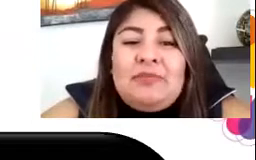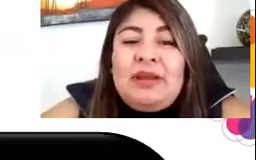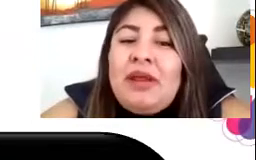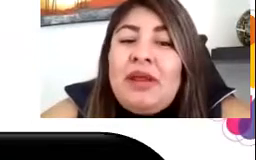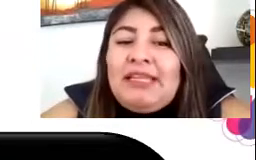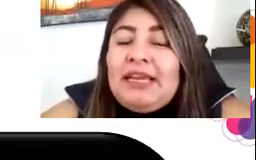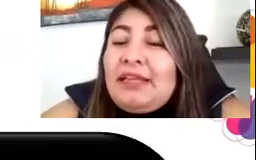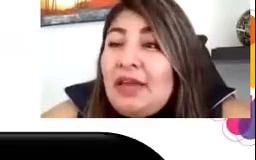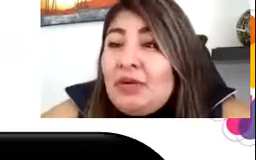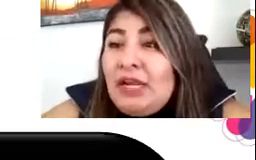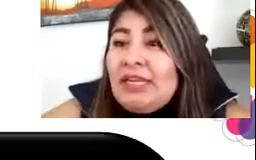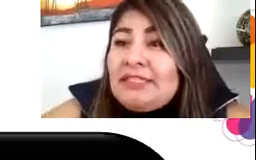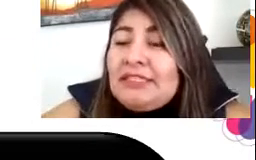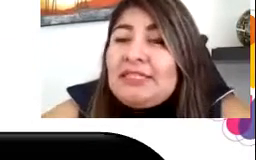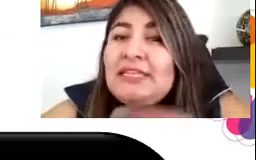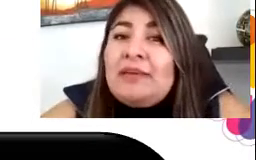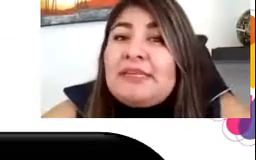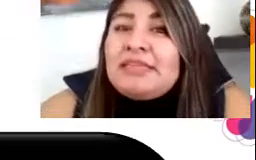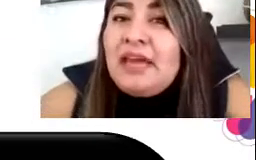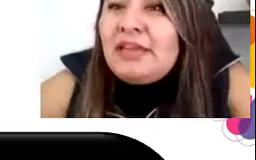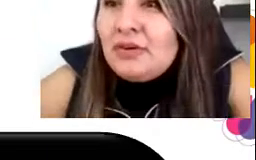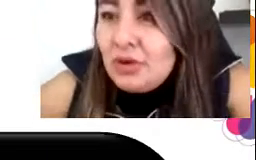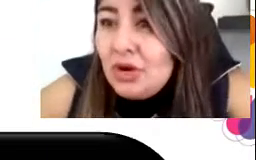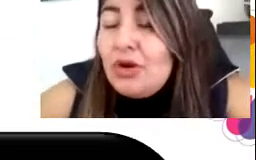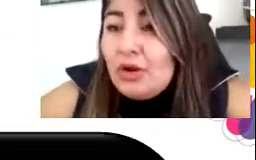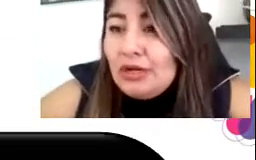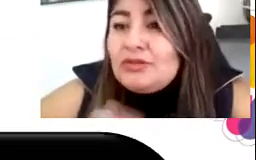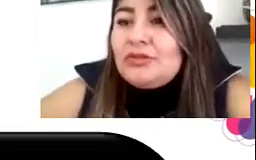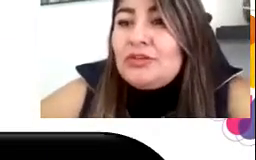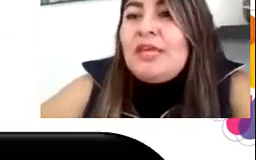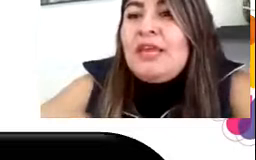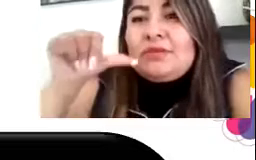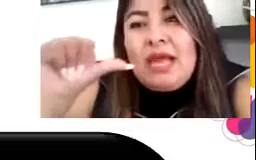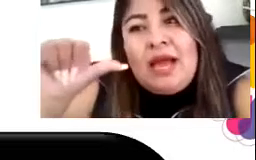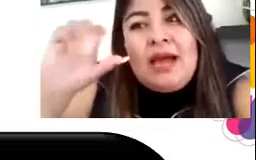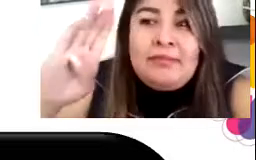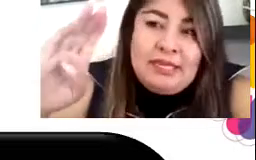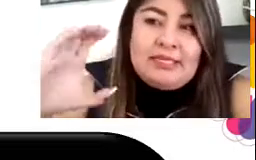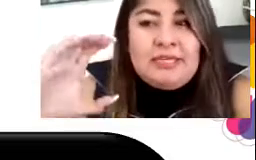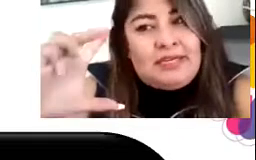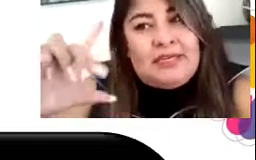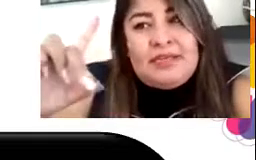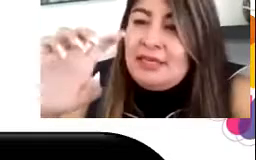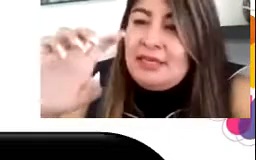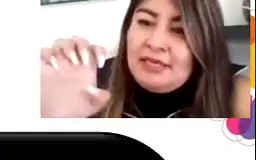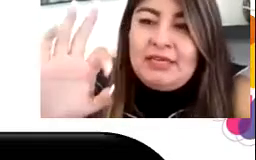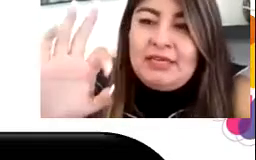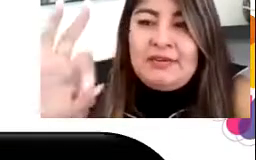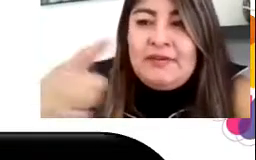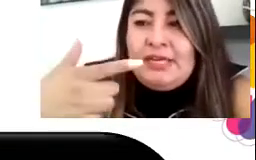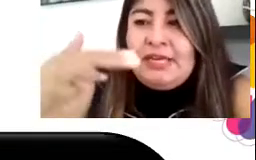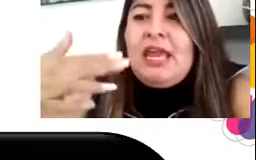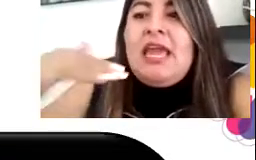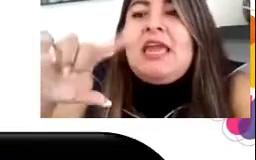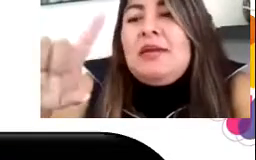representación manual de cada una de las letras del abecedario. Lo que nosotros veíamos, A, B, C, D, I, F,